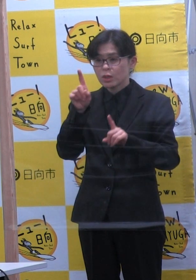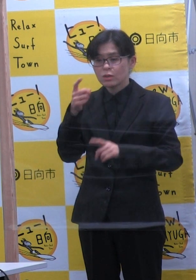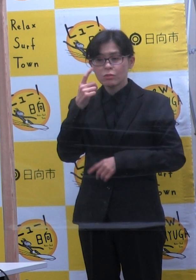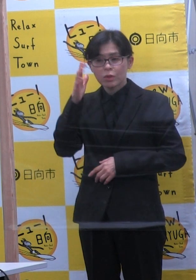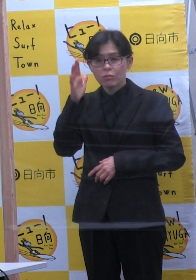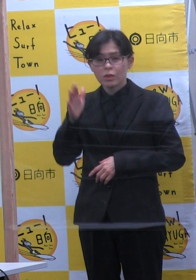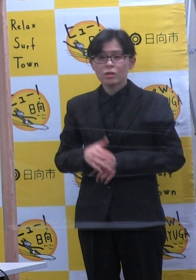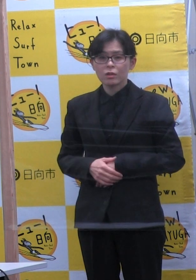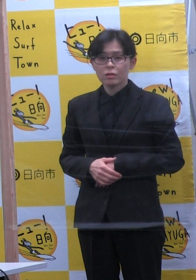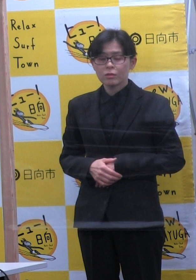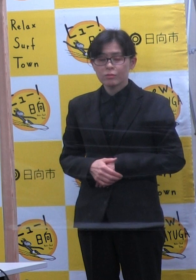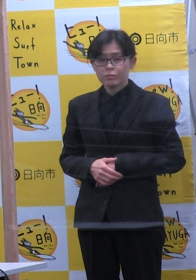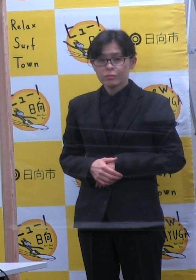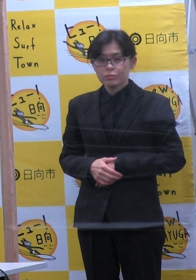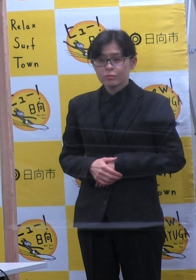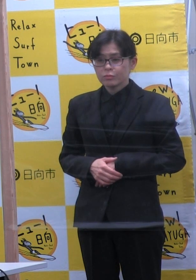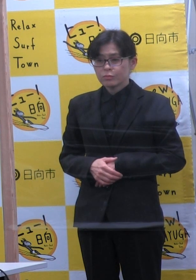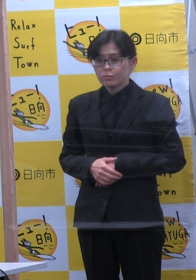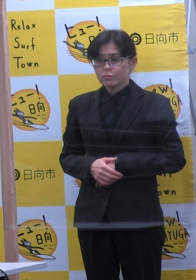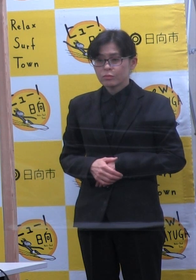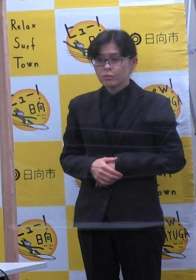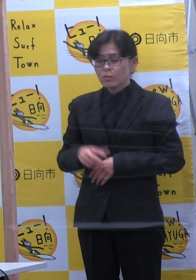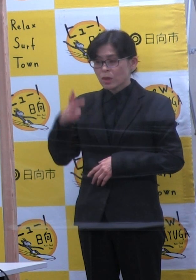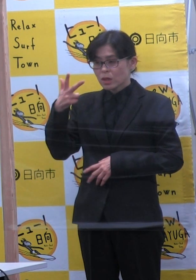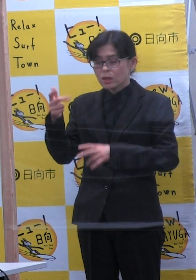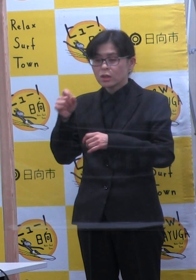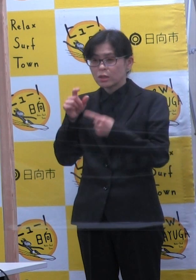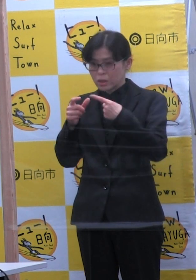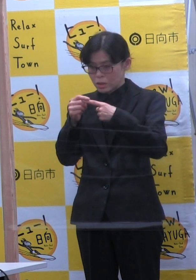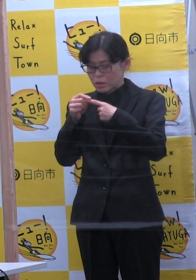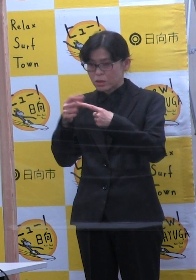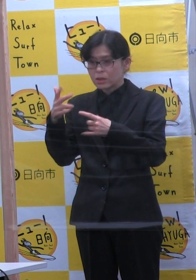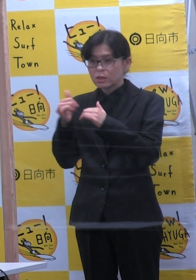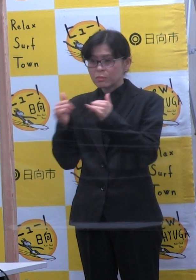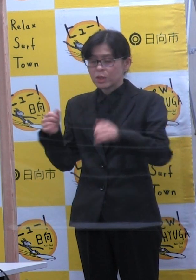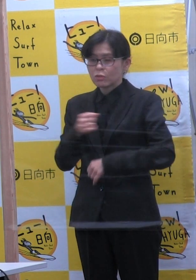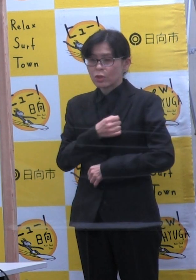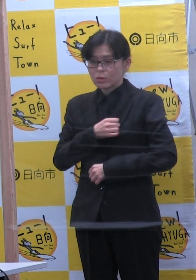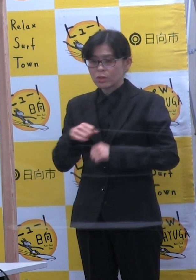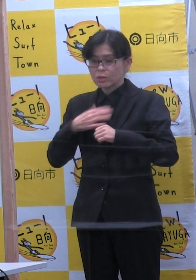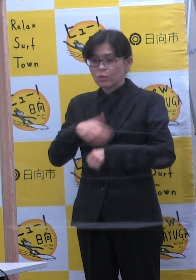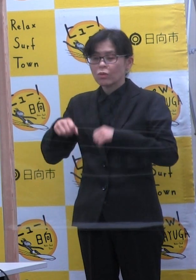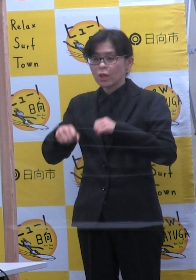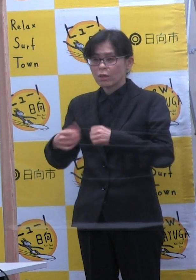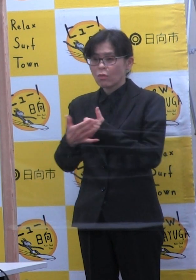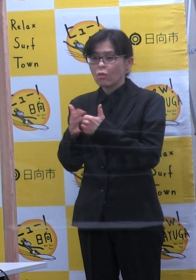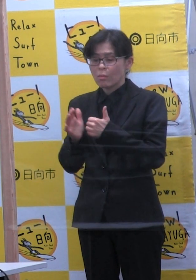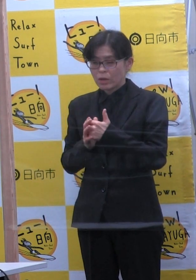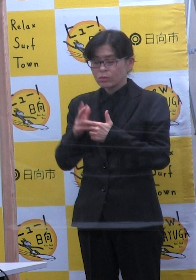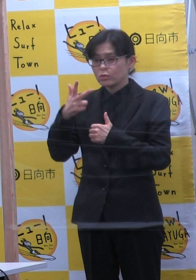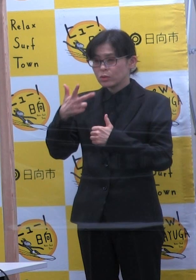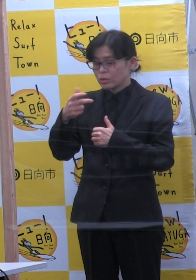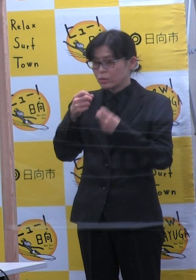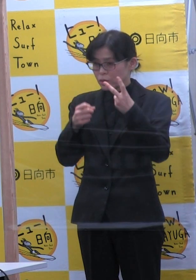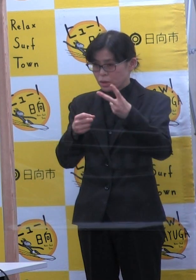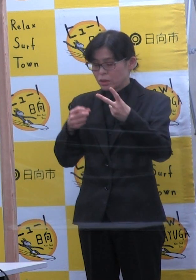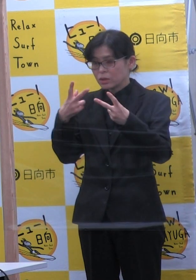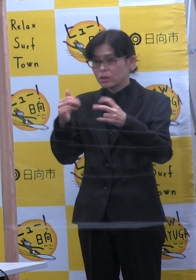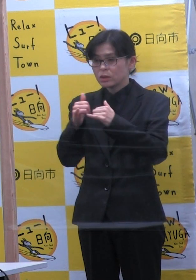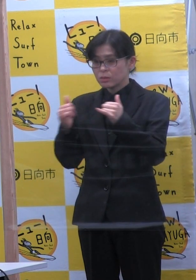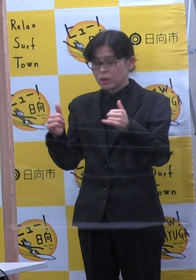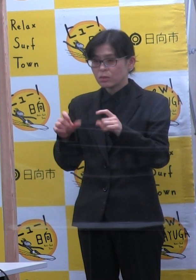ください。1、市民の命と健康を守る。2、市民の暮らしを支える